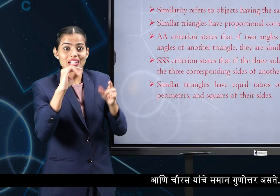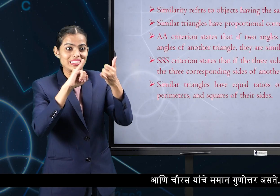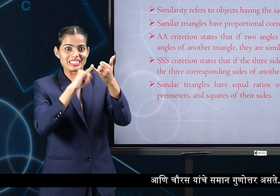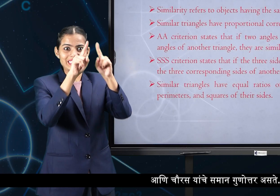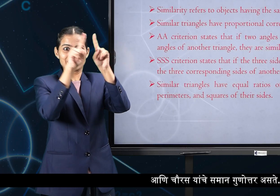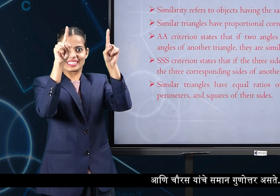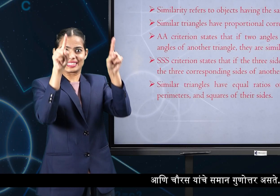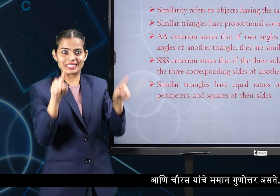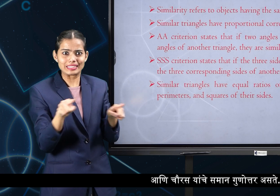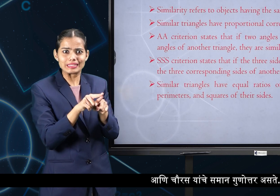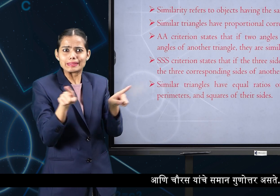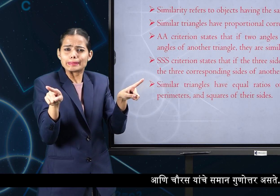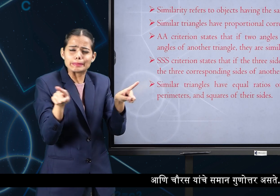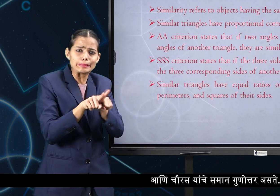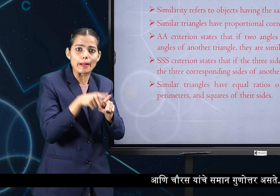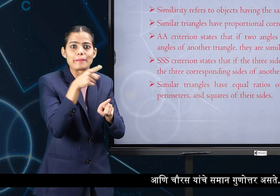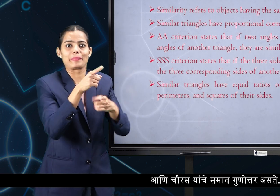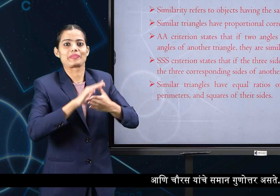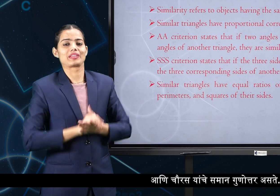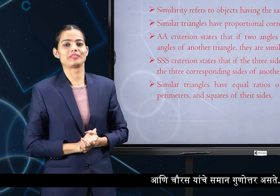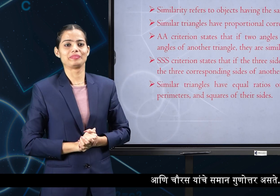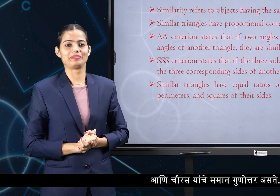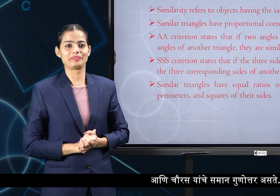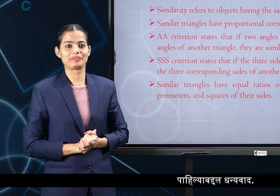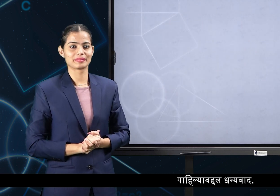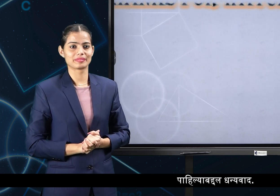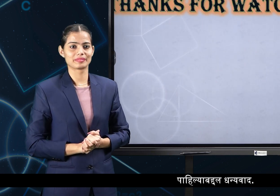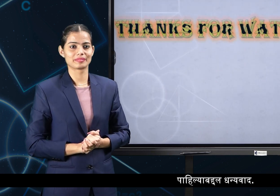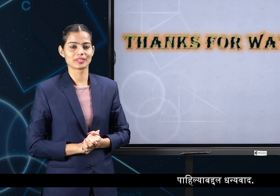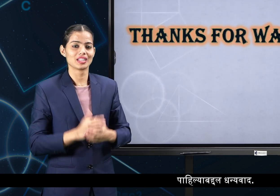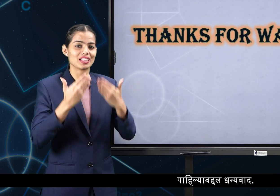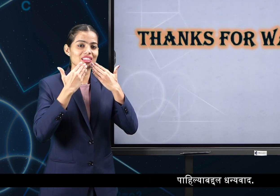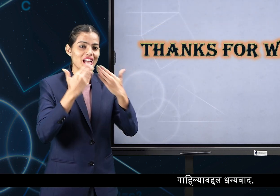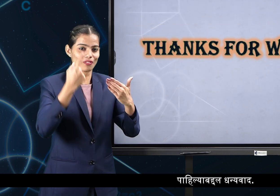पाहिल्याबद्दल धन्यवाद.